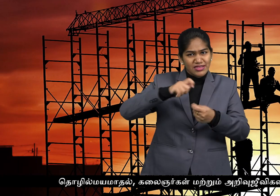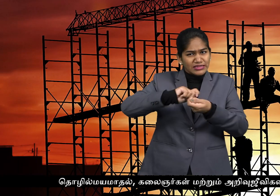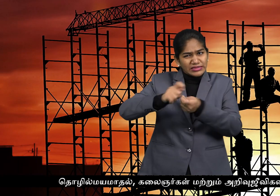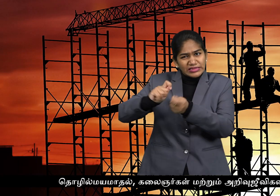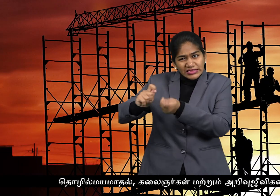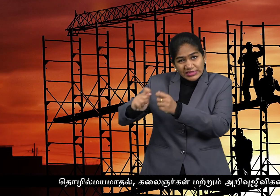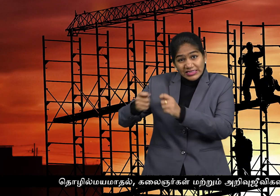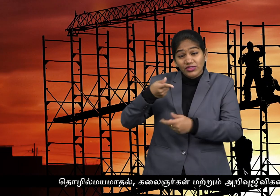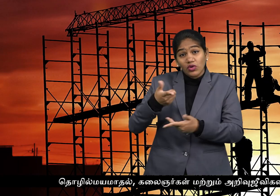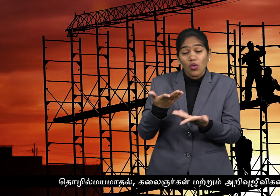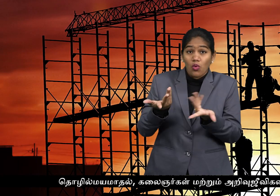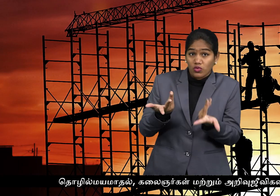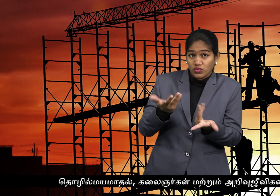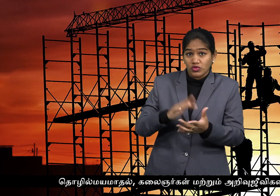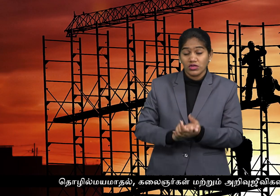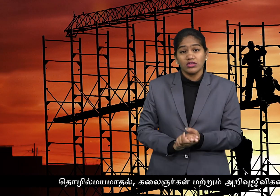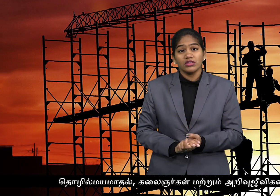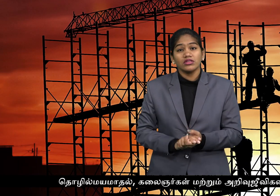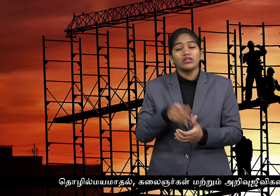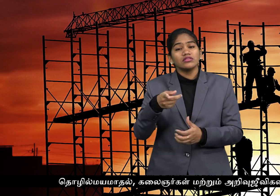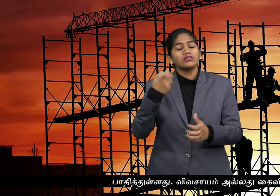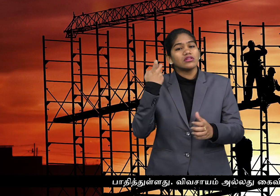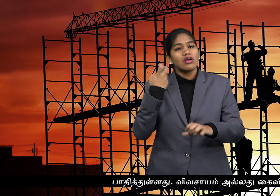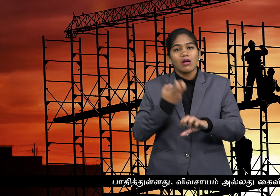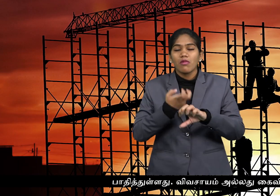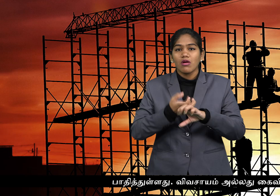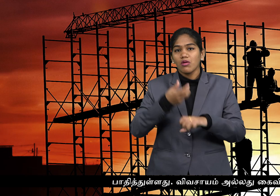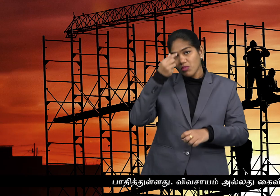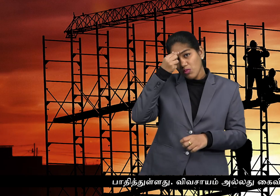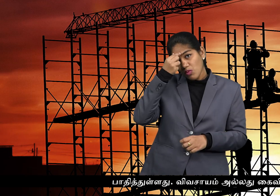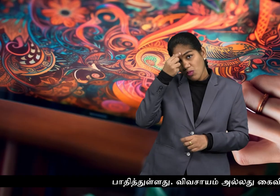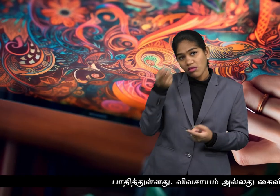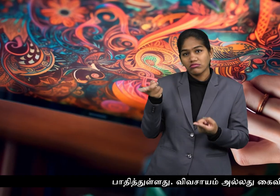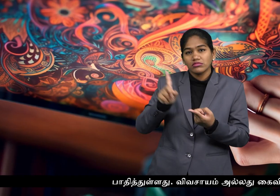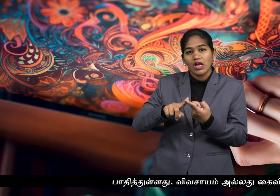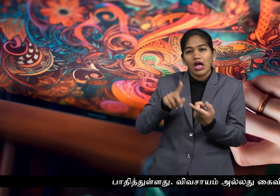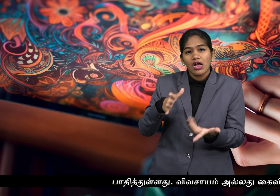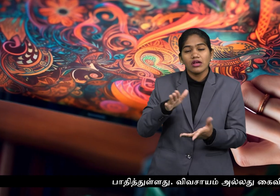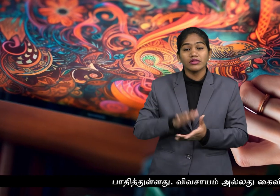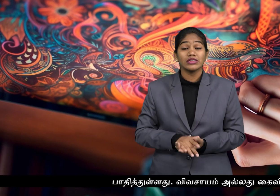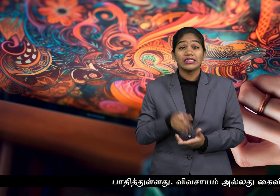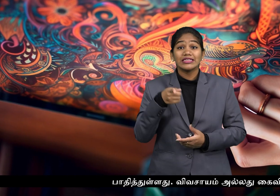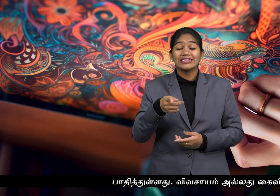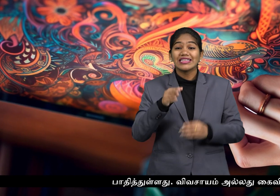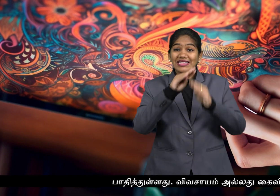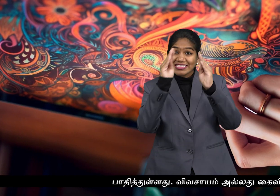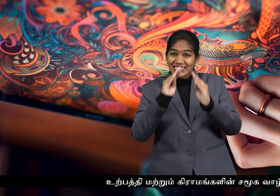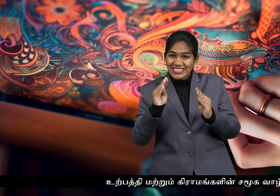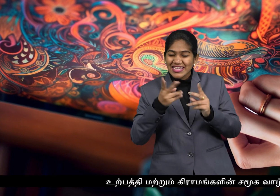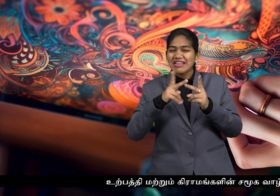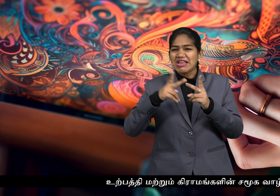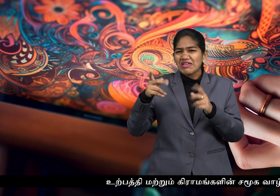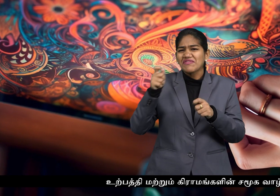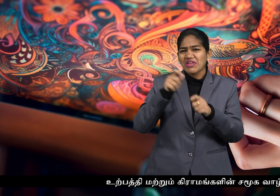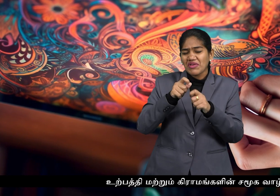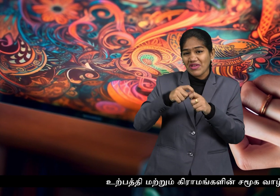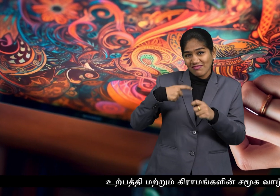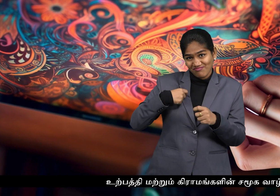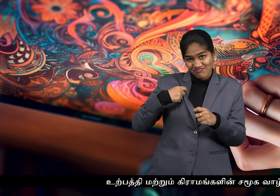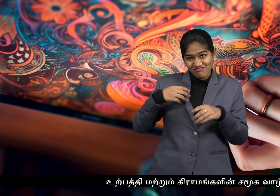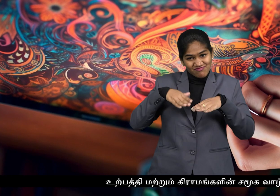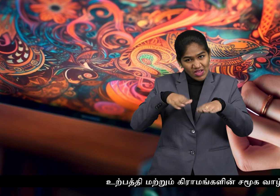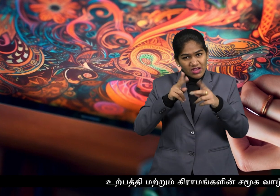தொழில்மயமாதல் கலைஞர்கள் மற்றும் அறிவார்ந்தவர்களையும் ஆழமாக பாதித்துள்ளது. விவசாயம் அல்லது கைவினை உற்பத்தி